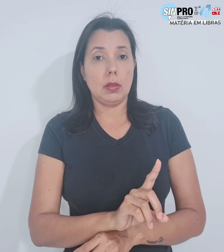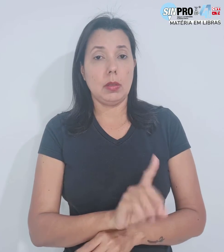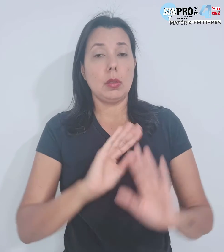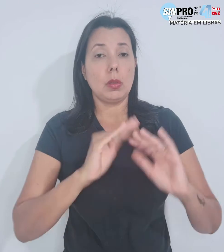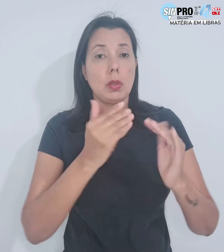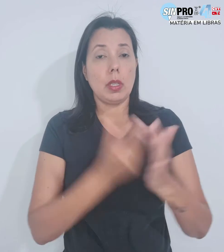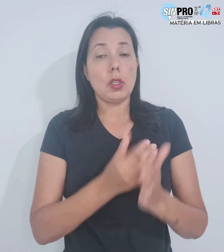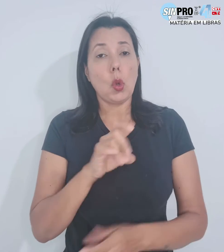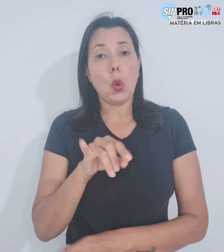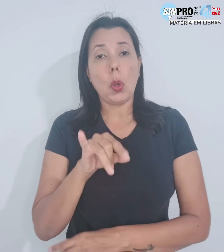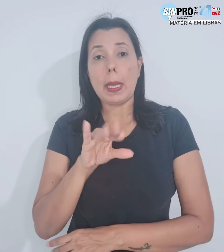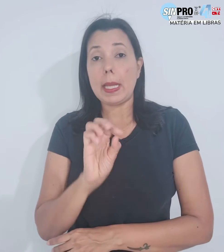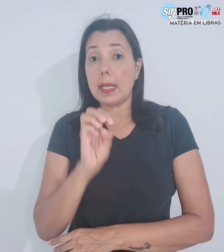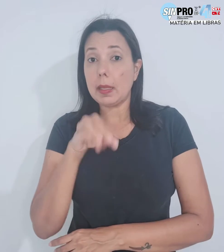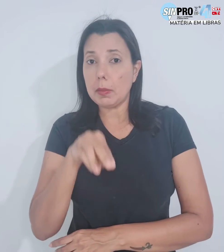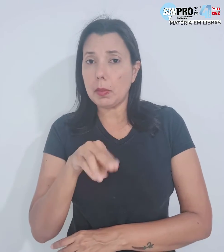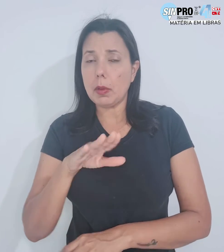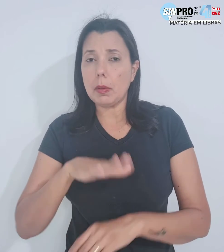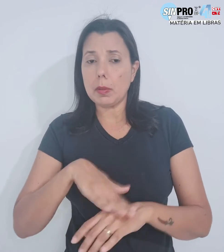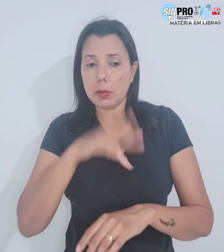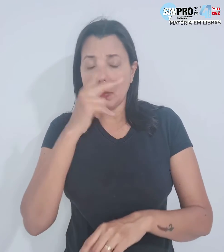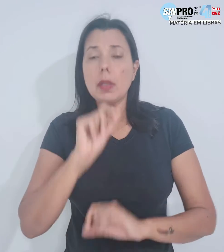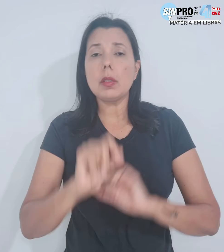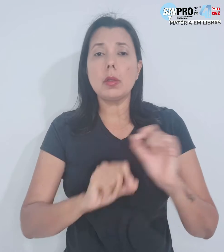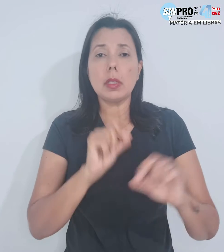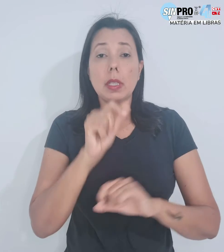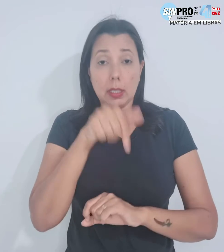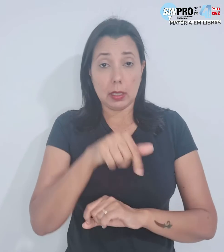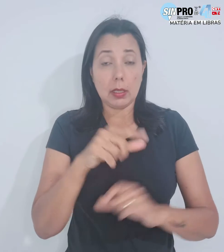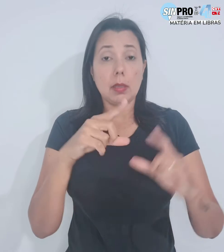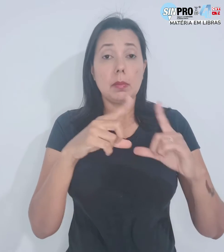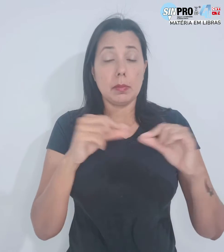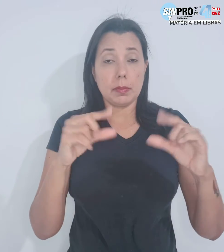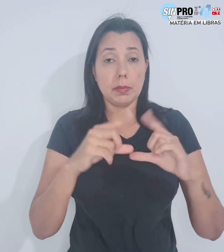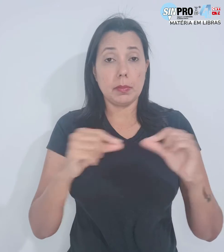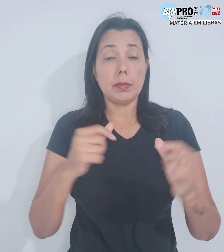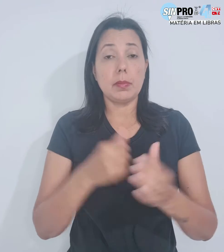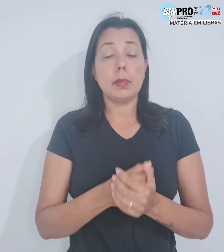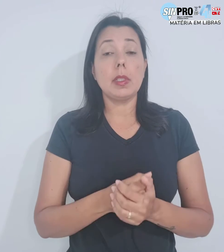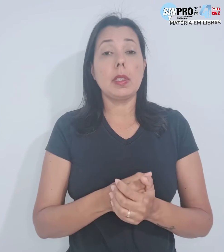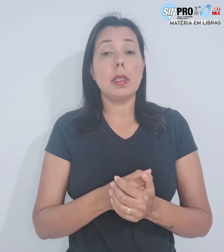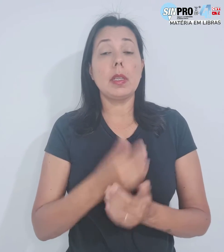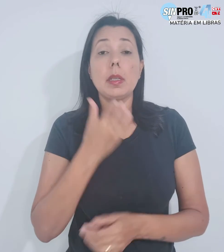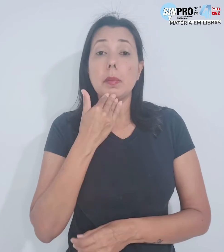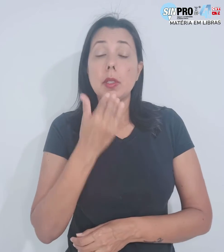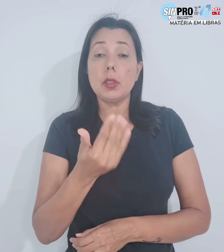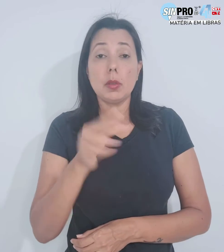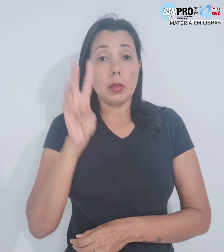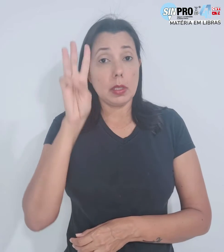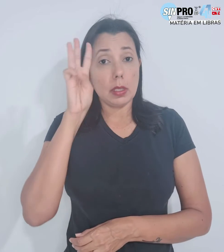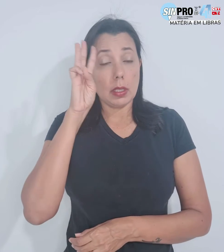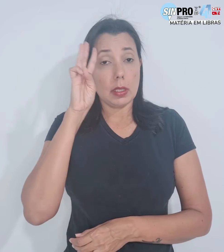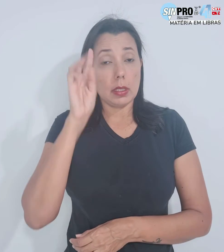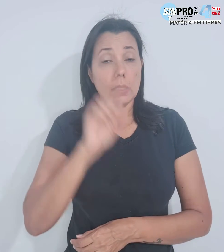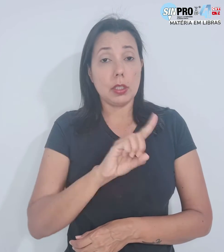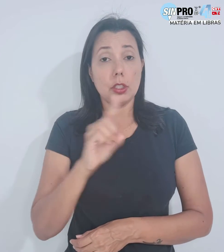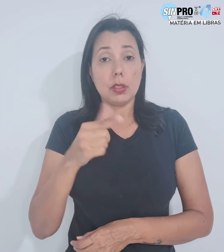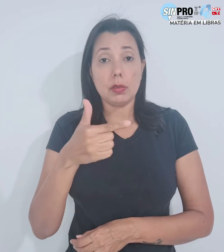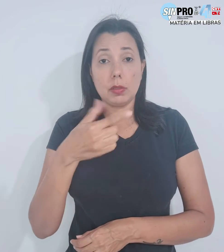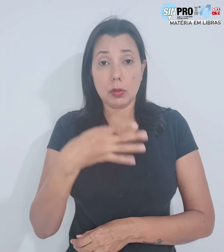Colégio Olimpo, um dos mais conceituados de Brasília, pediu nesta terça-feira, 24